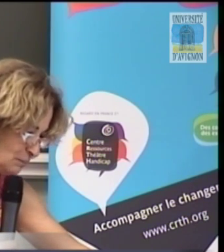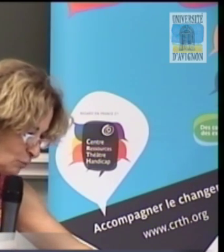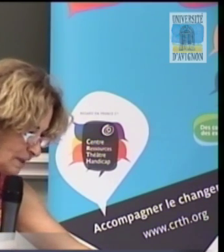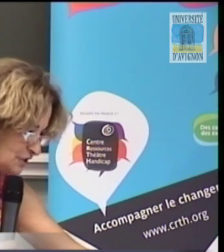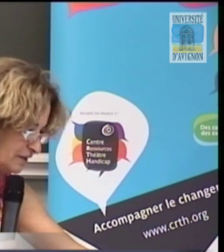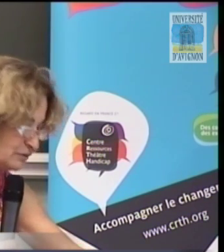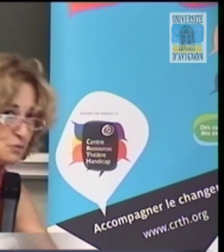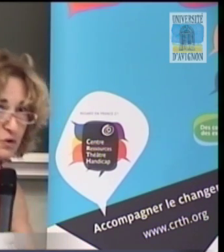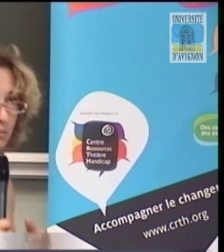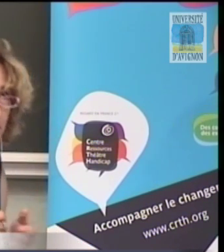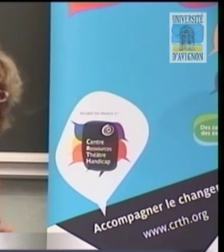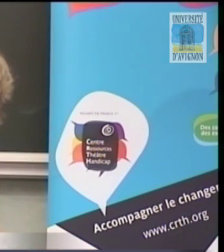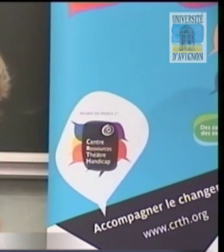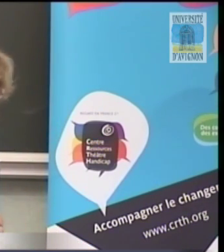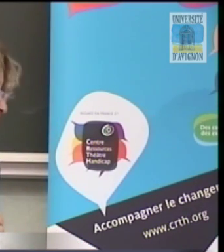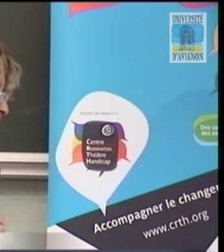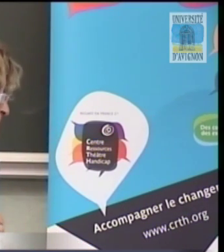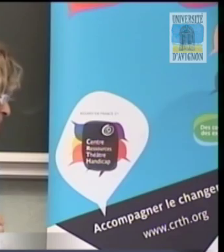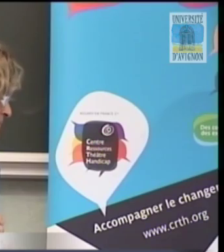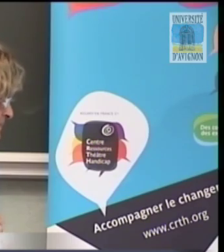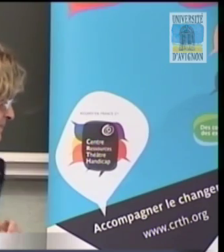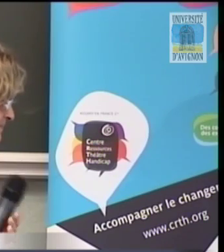l'écouter pour partager avec vous ce qu'il peut nous apporter.